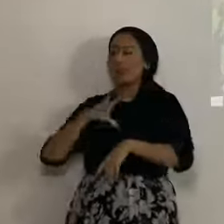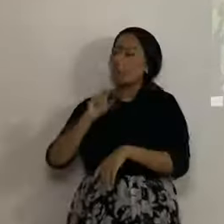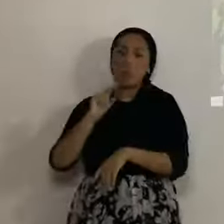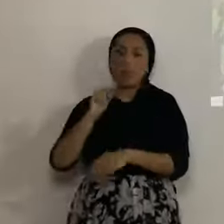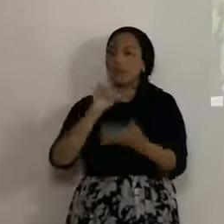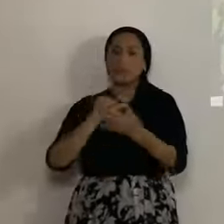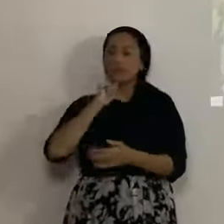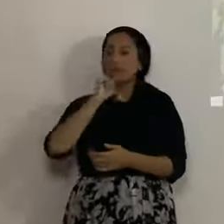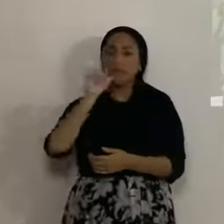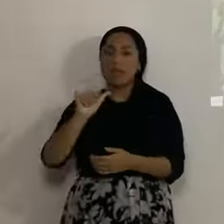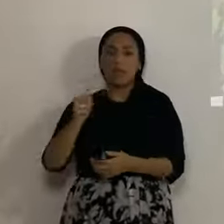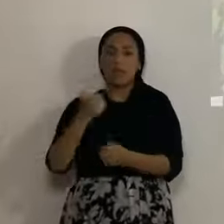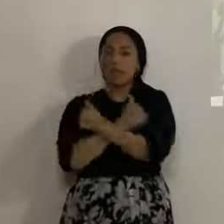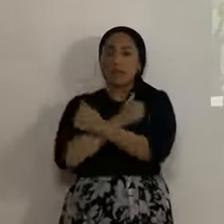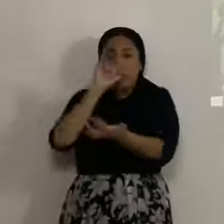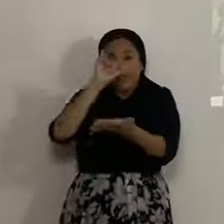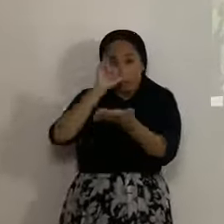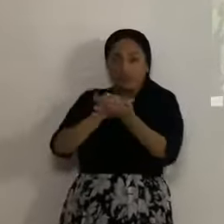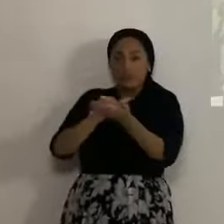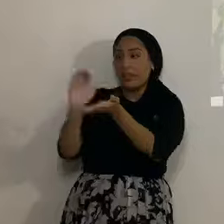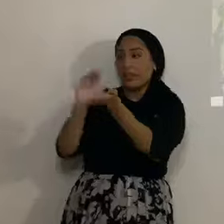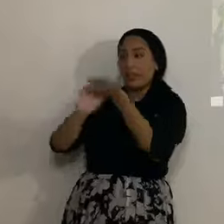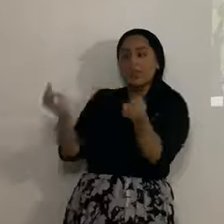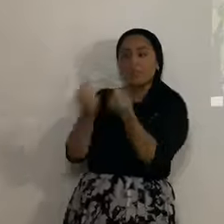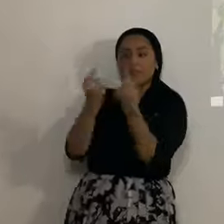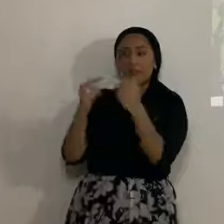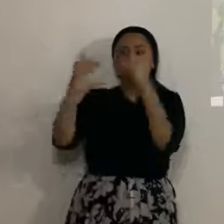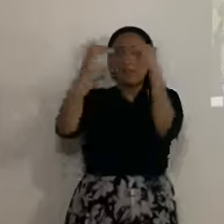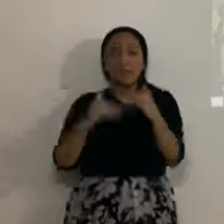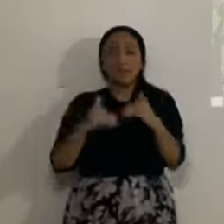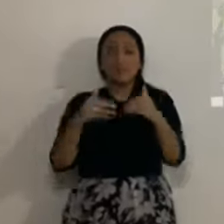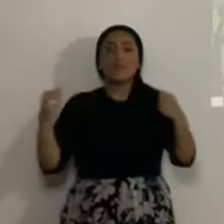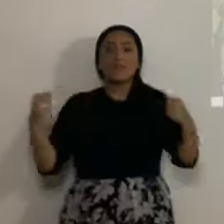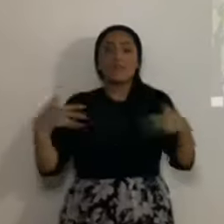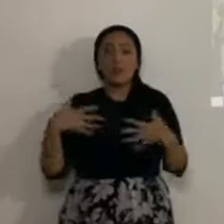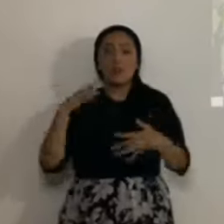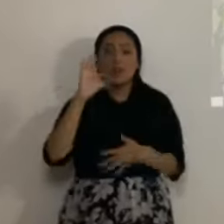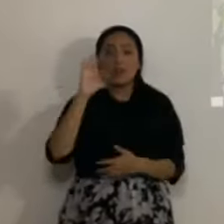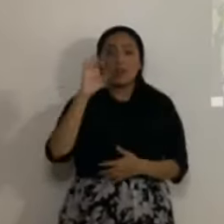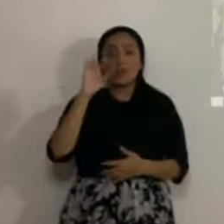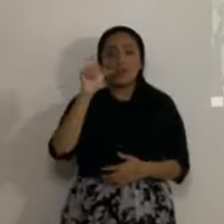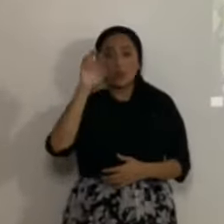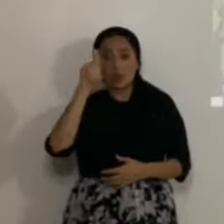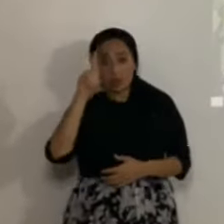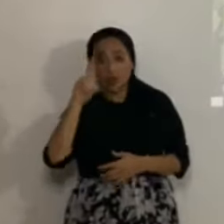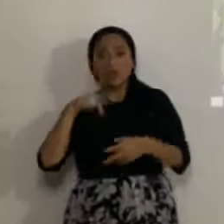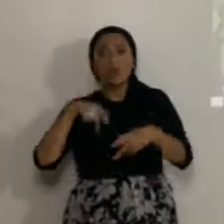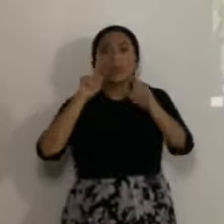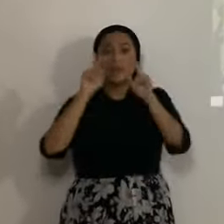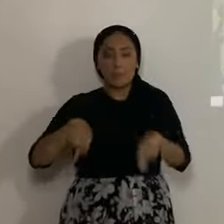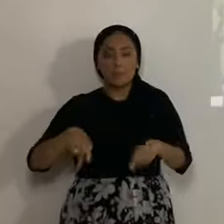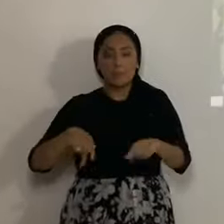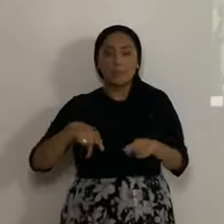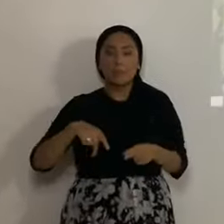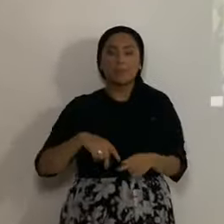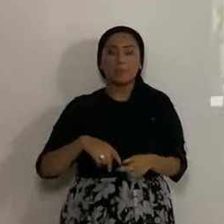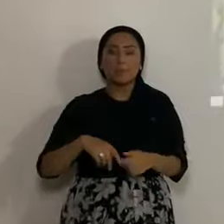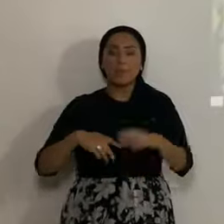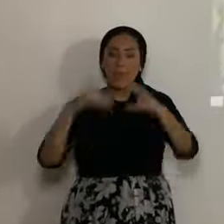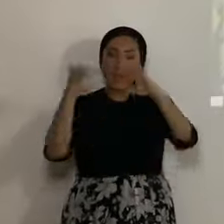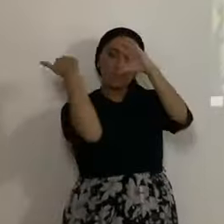amor, eso es tolerar el pecado. No, el miedo, a ver, el miedo. La persona lanza el